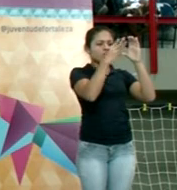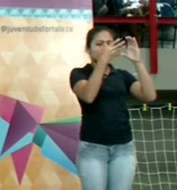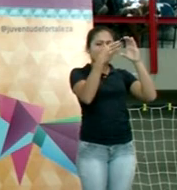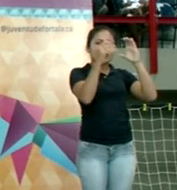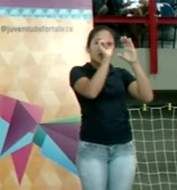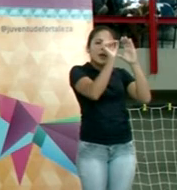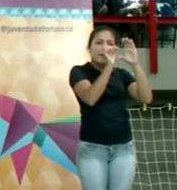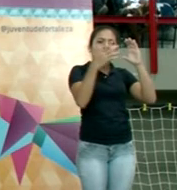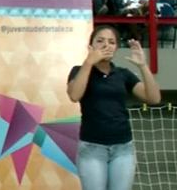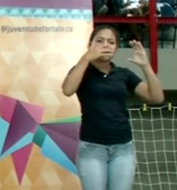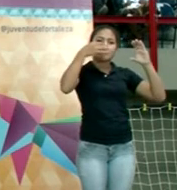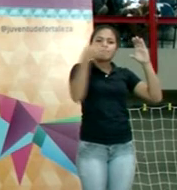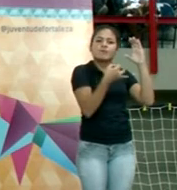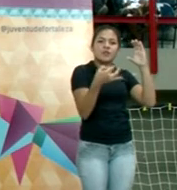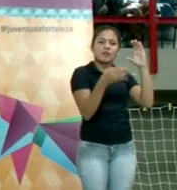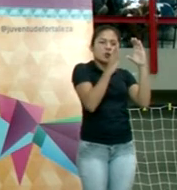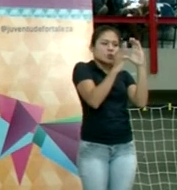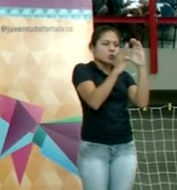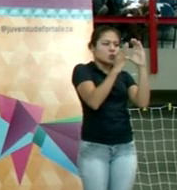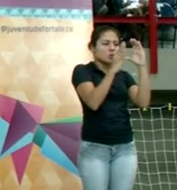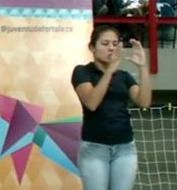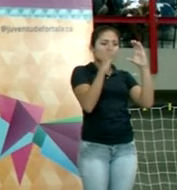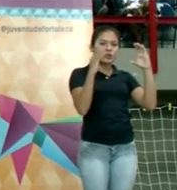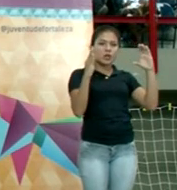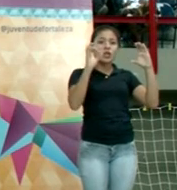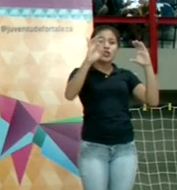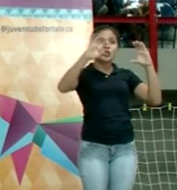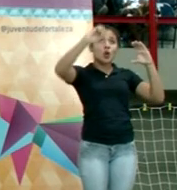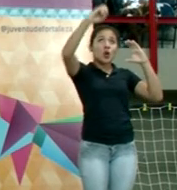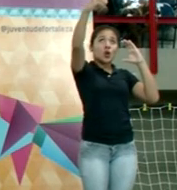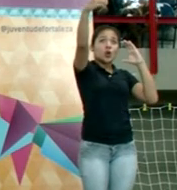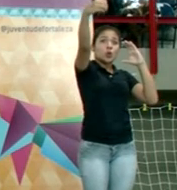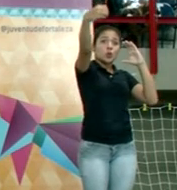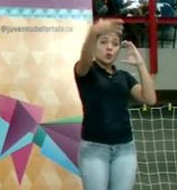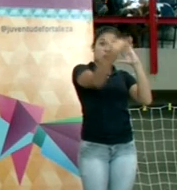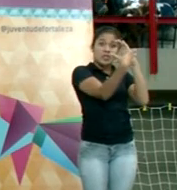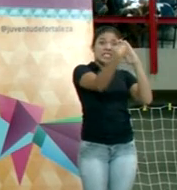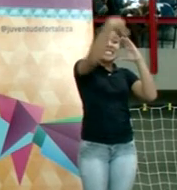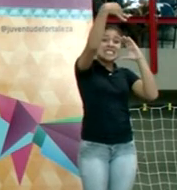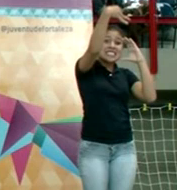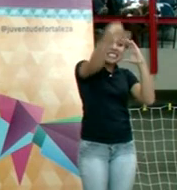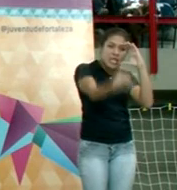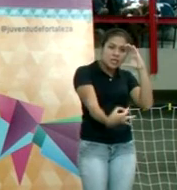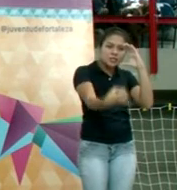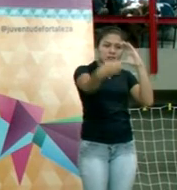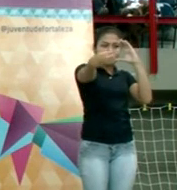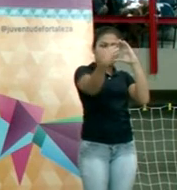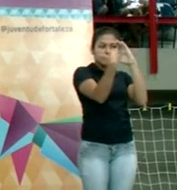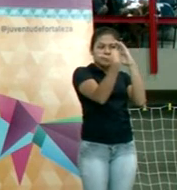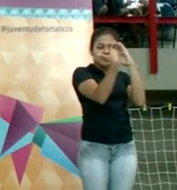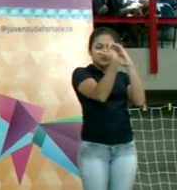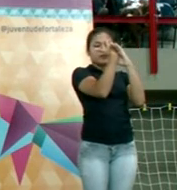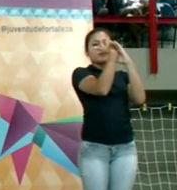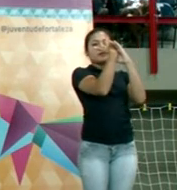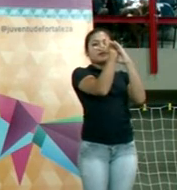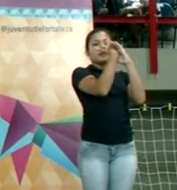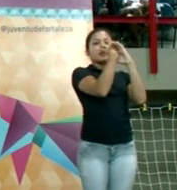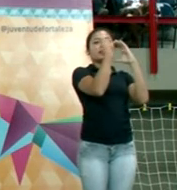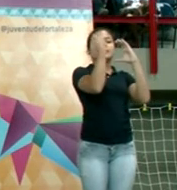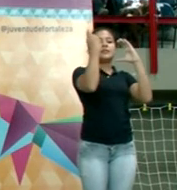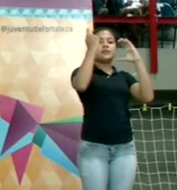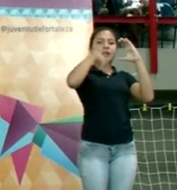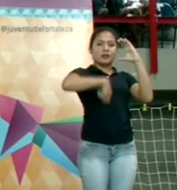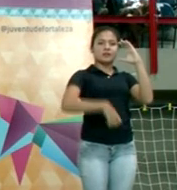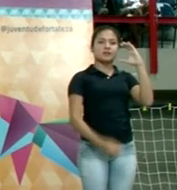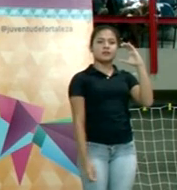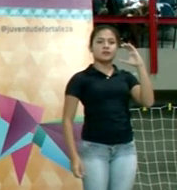só. O que significa dizer que somente os raios de luz que vêm na posição certa vão conseguir entrar na fechadura, ou seja, atravessar